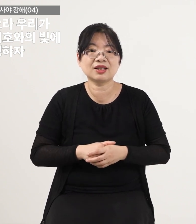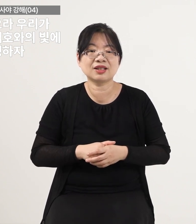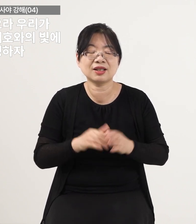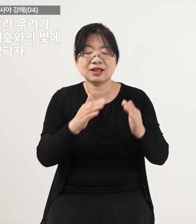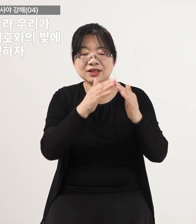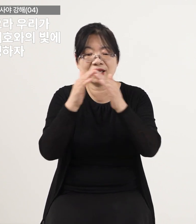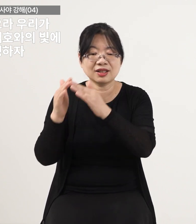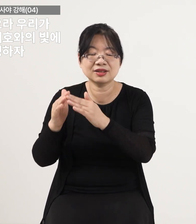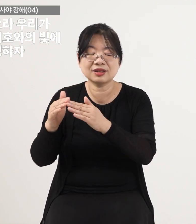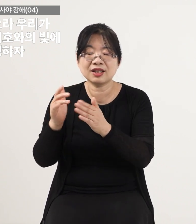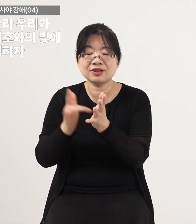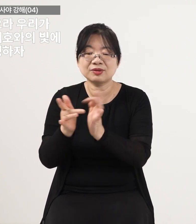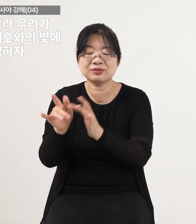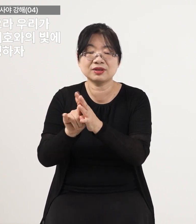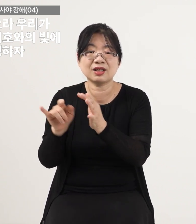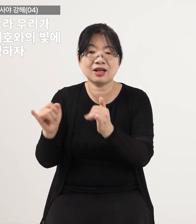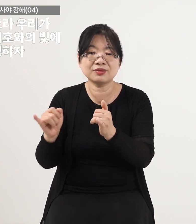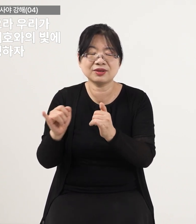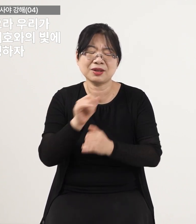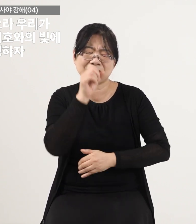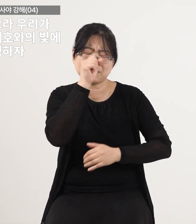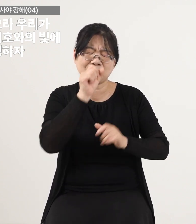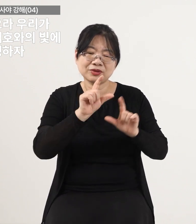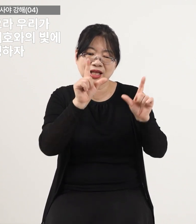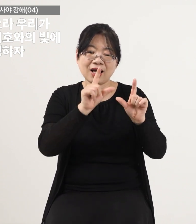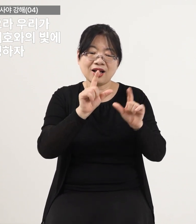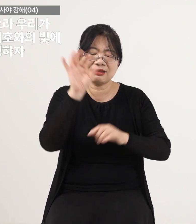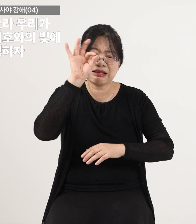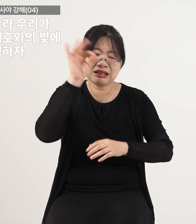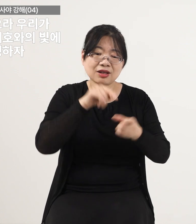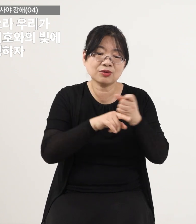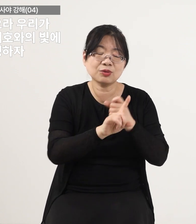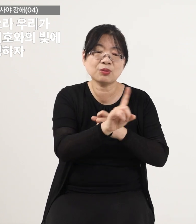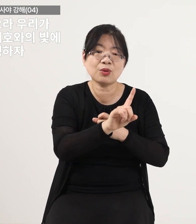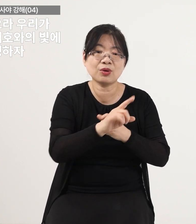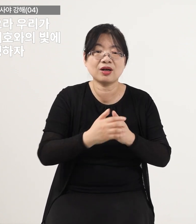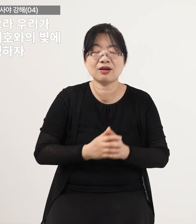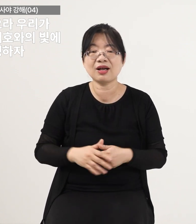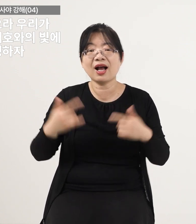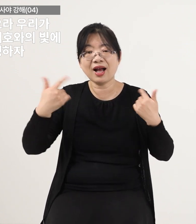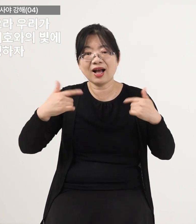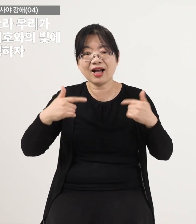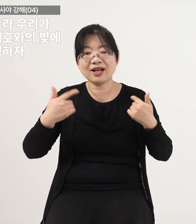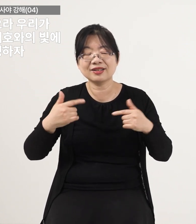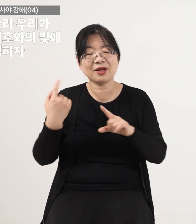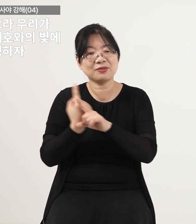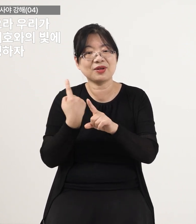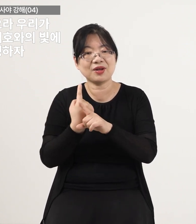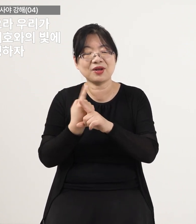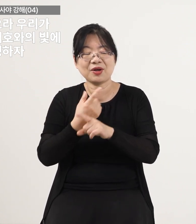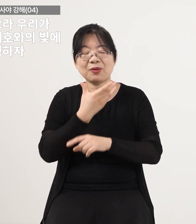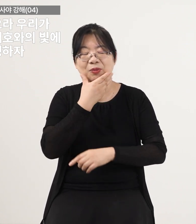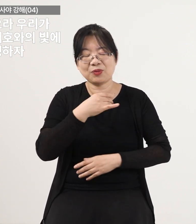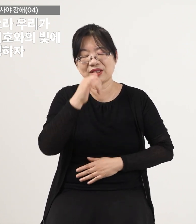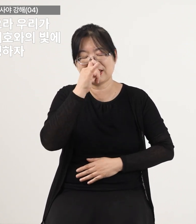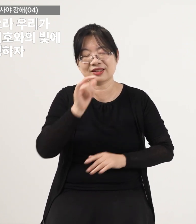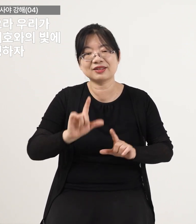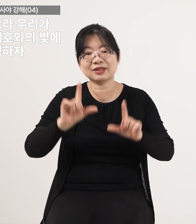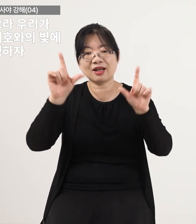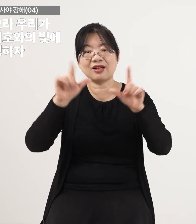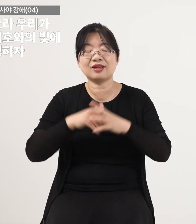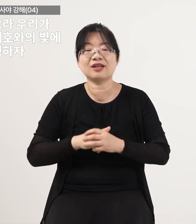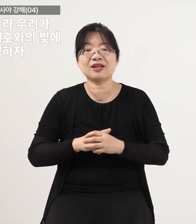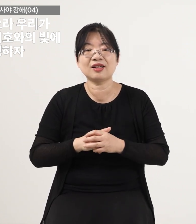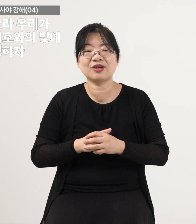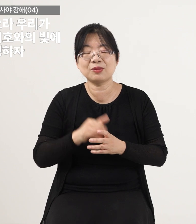가는데 그리스도인들이 왜 길이를 찾아요? 에브리데이 길일입니다. 우리들에게는 뭔